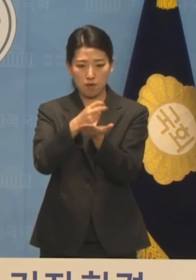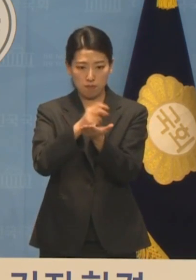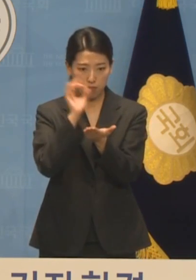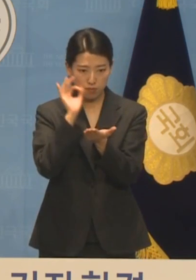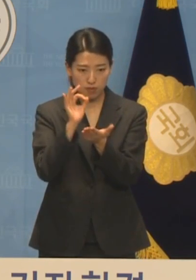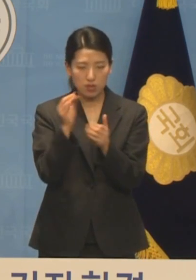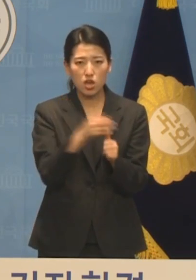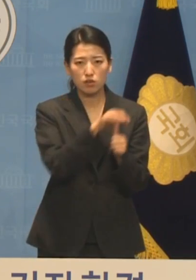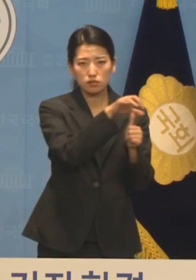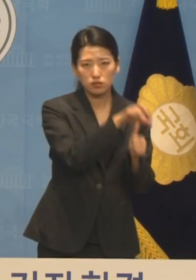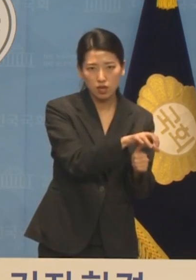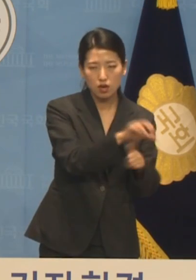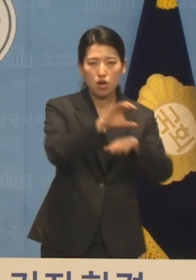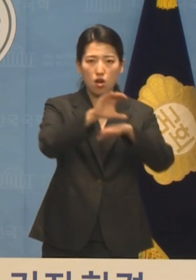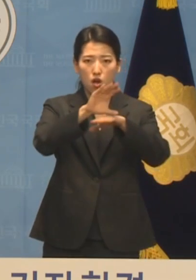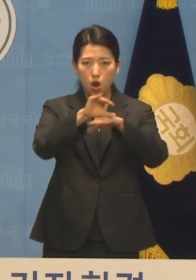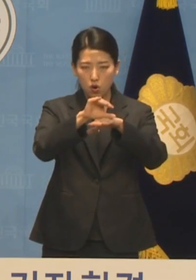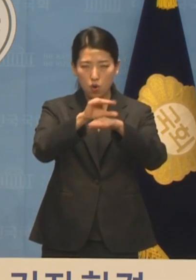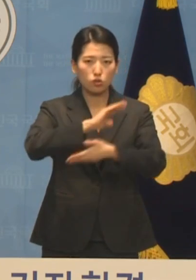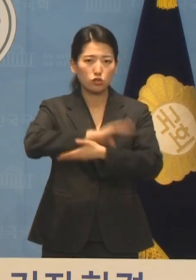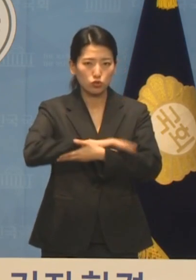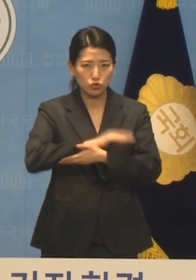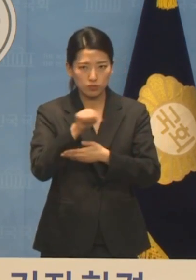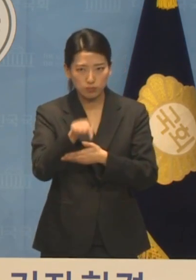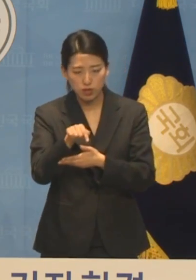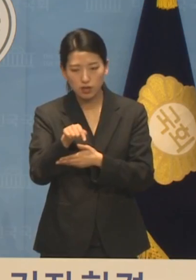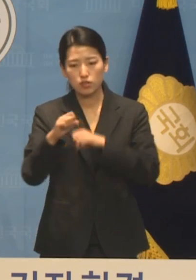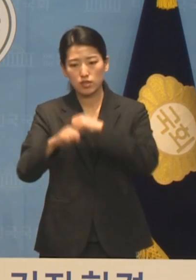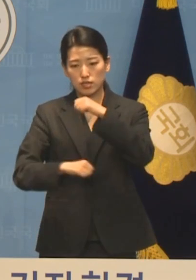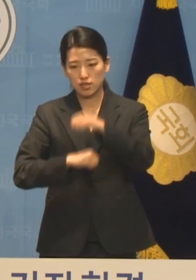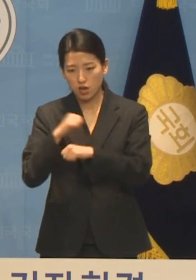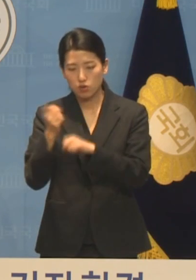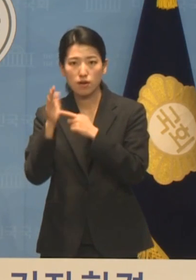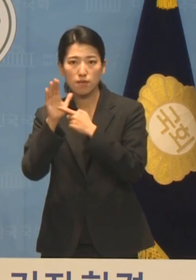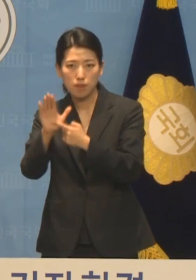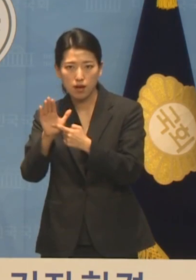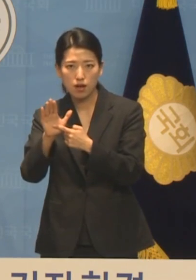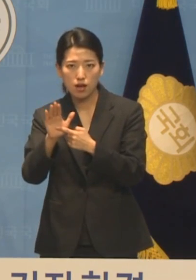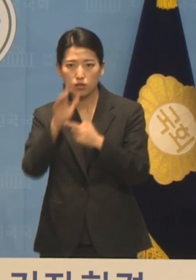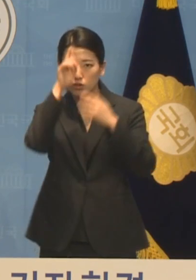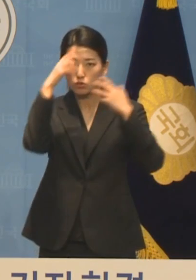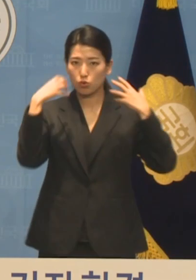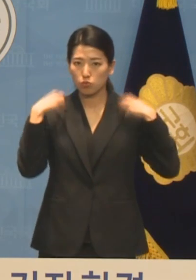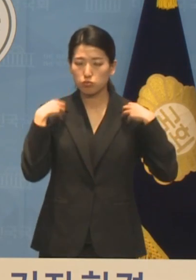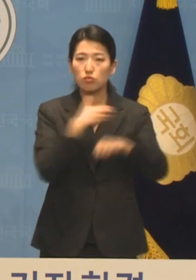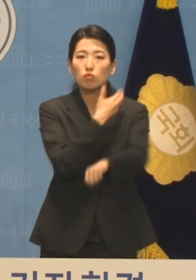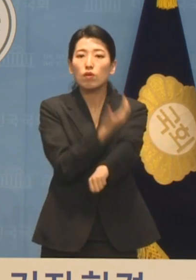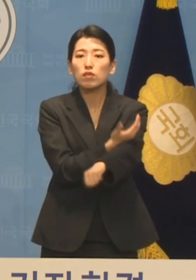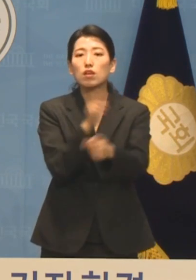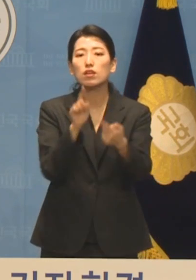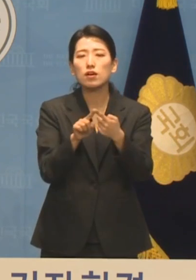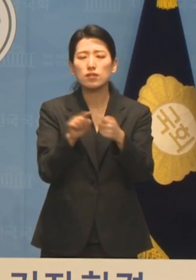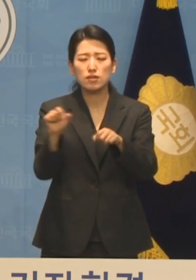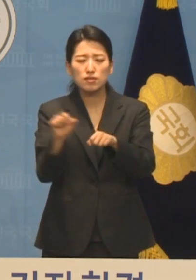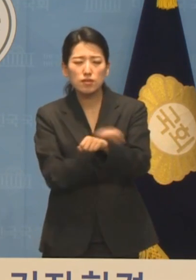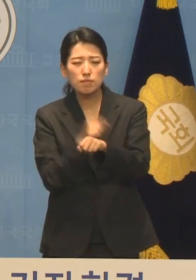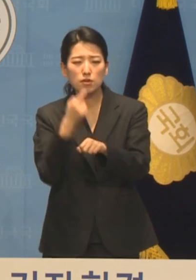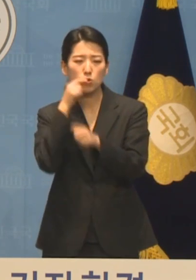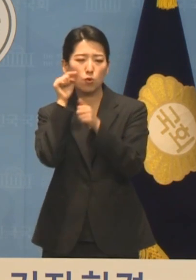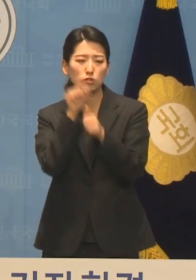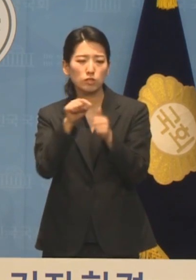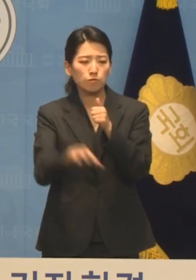영장제도, 언론, 출판, 집회, 결사의 자유, 정부나 법원의 권한에 관하여 특별한 조치를 할 수